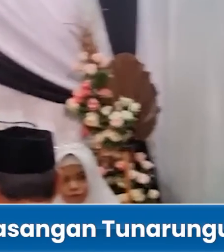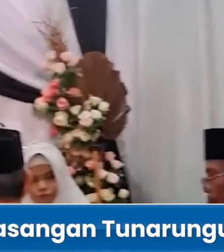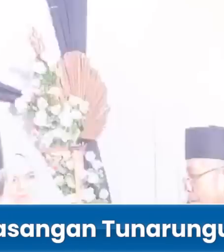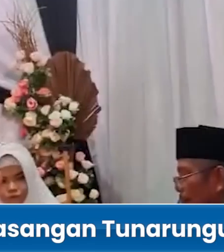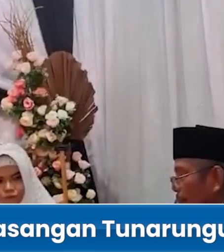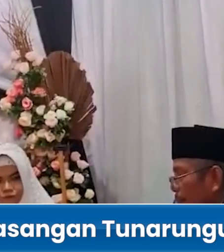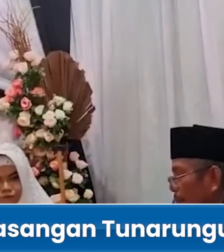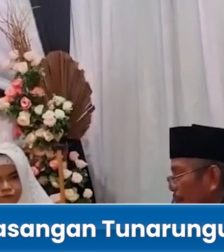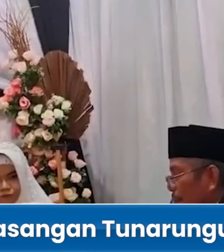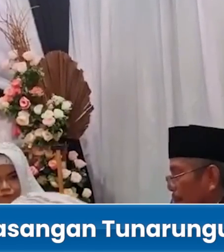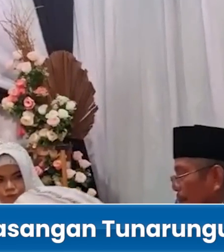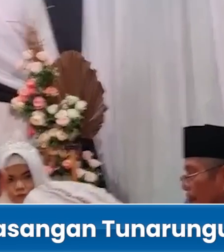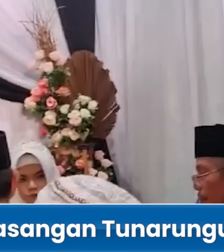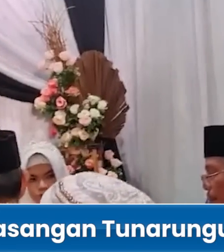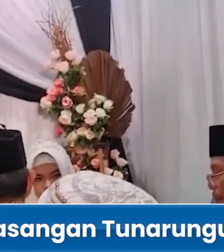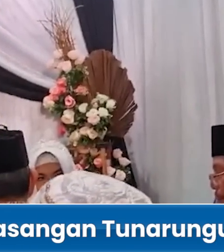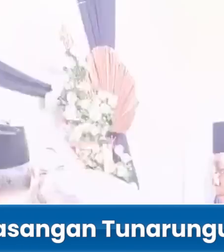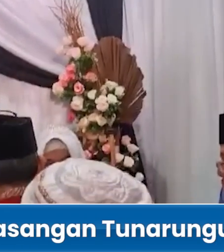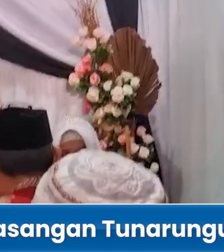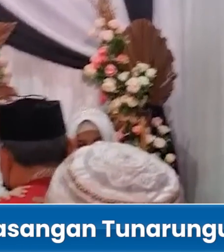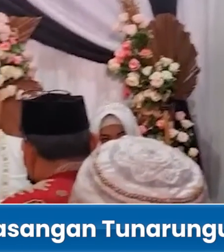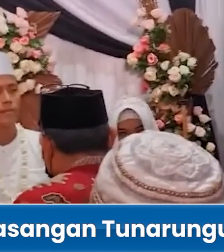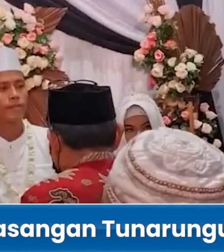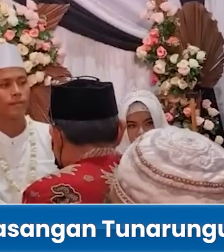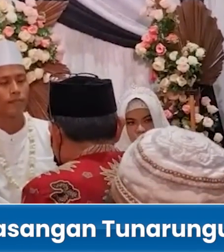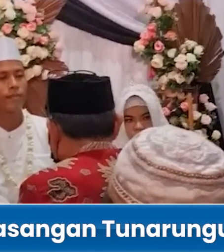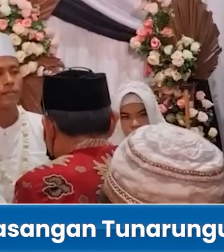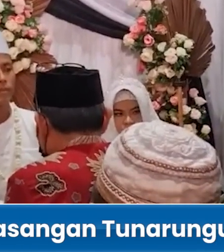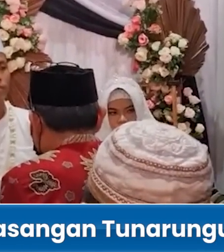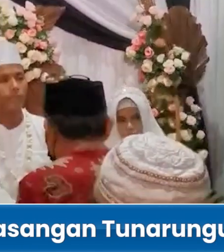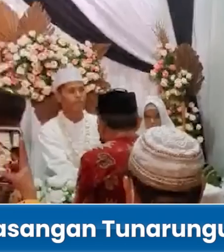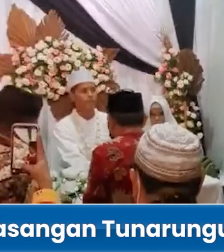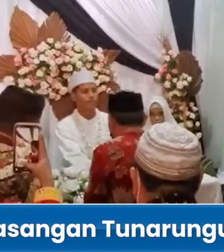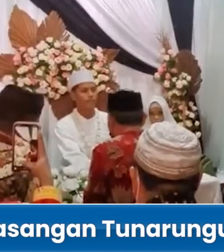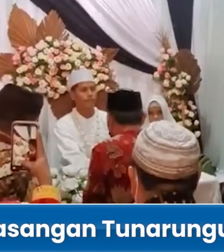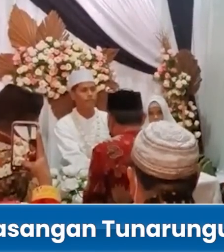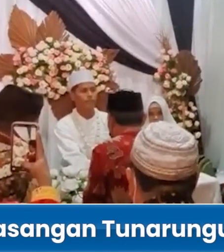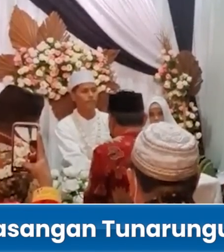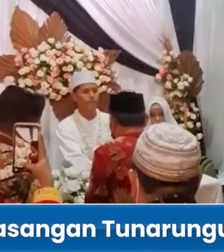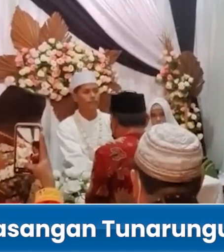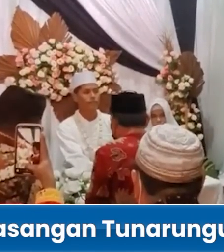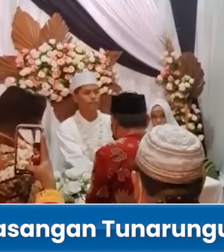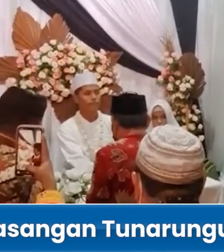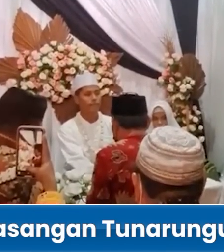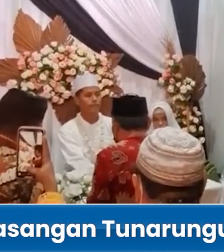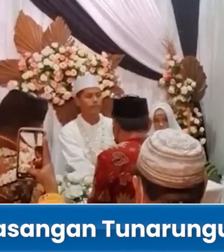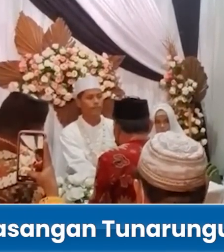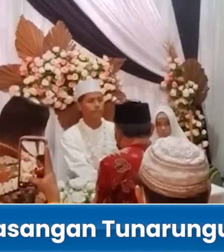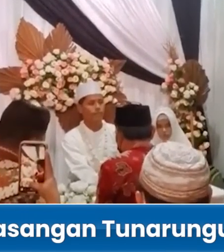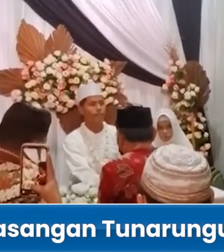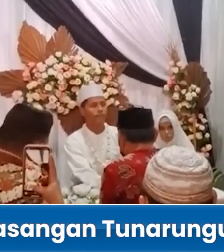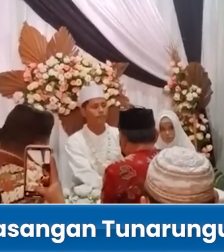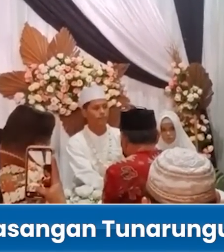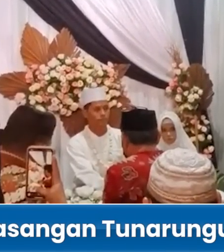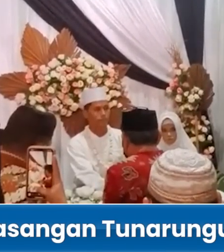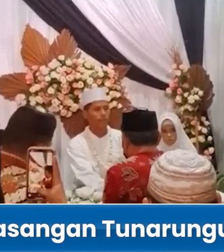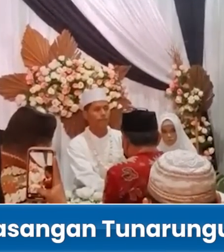berdagang kecil-kecilan. Sementara itu, video yang diunggah pada 30 Mei itu mendapat berbagai tanggapan dari warganet. Banyak dari mereka